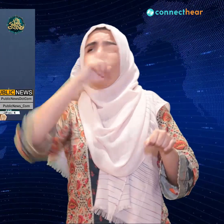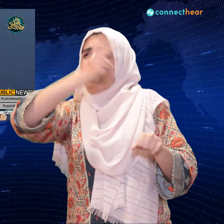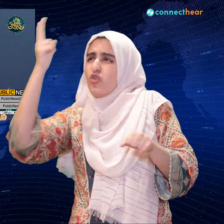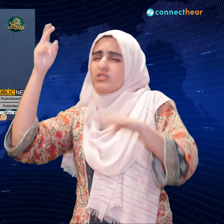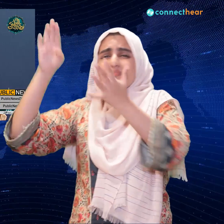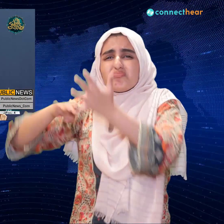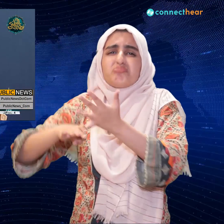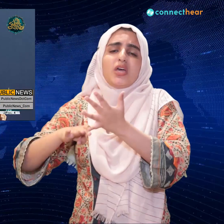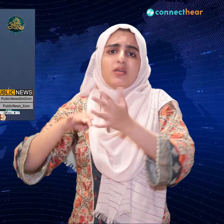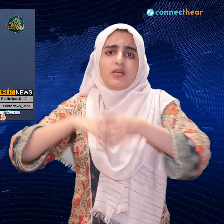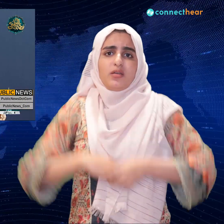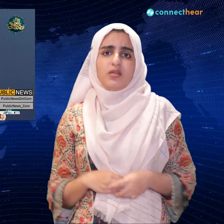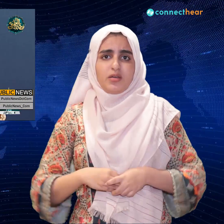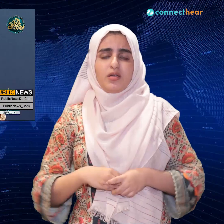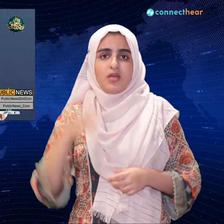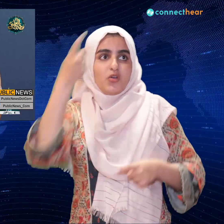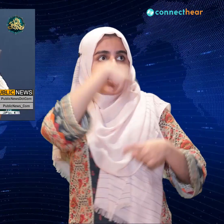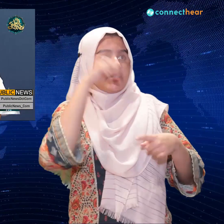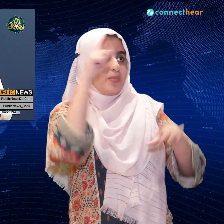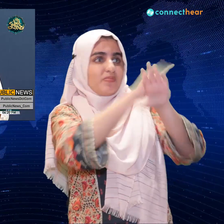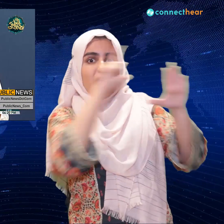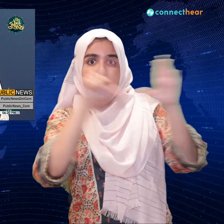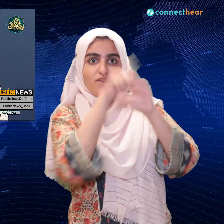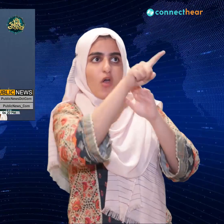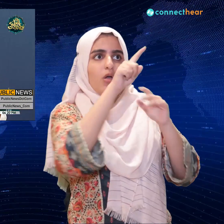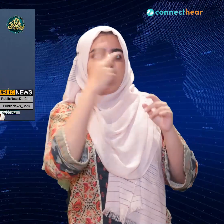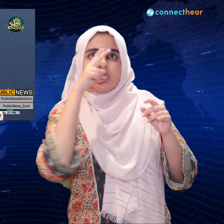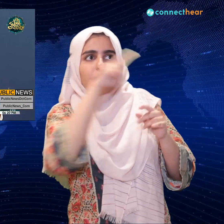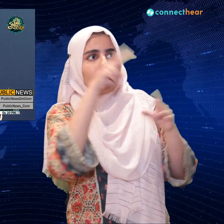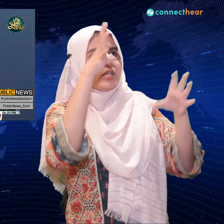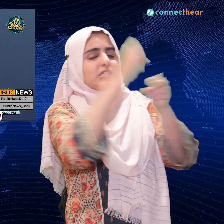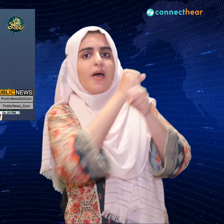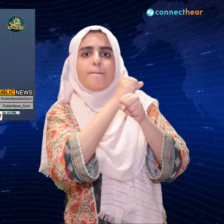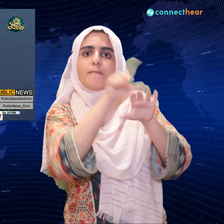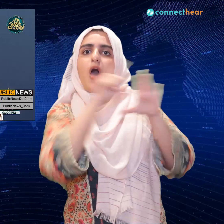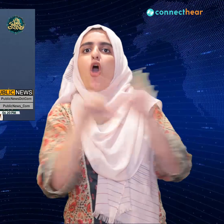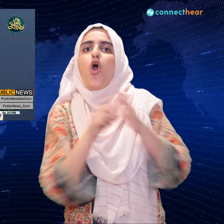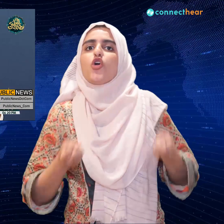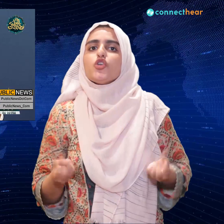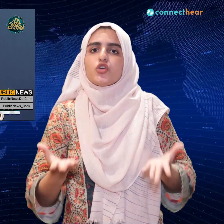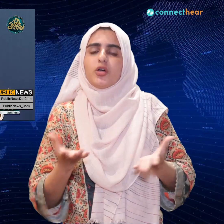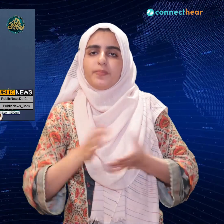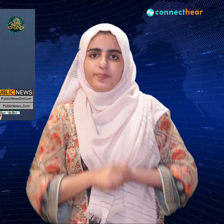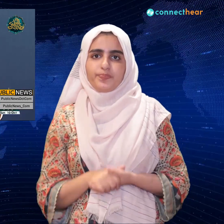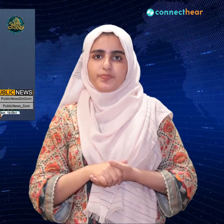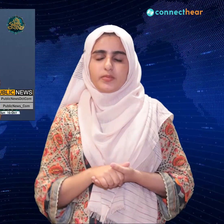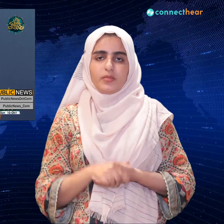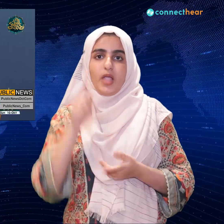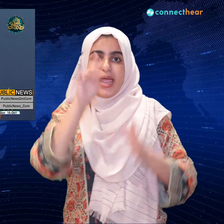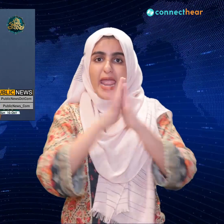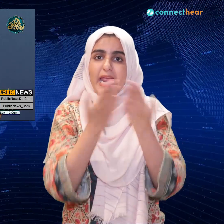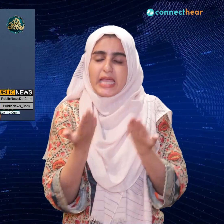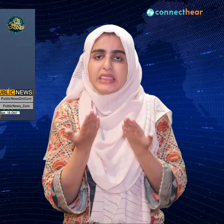لیڈر تھا جس کو دیکھ کے سارے لیڈر بن گئے. ایک کتاب ہے دی عرب کانکویسٹ، انگریز نے لکھی ہوئی ہے.